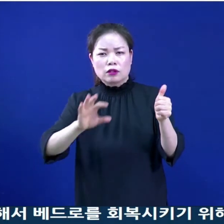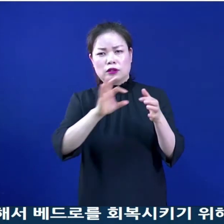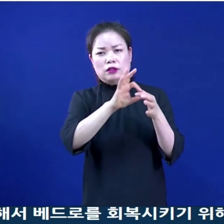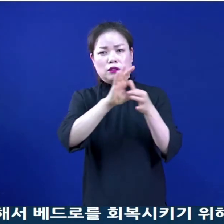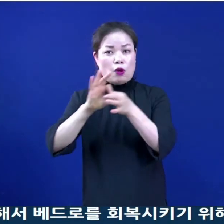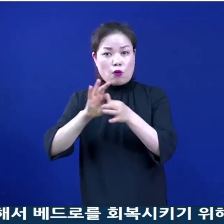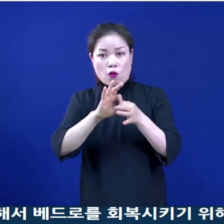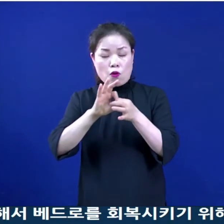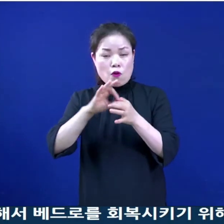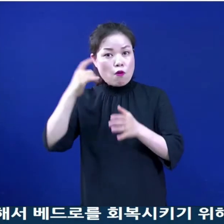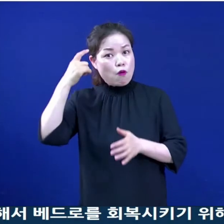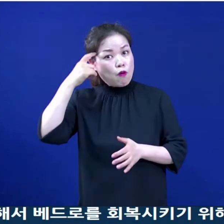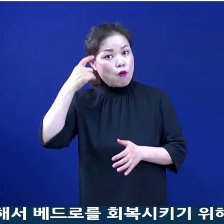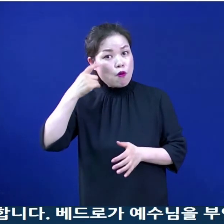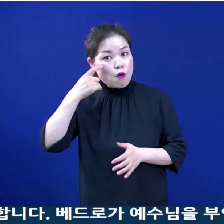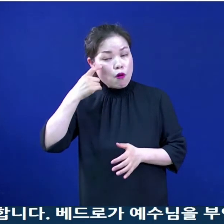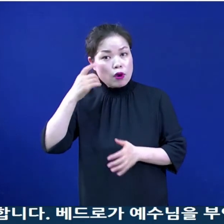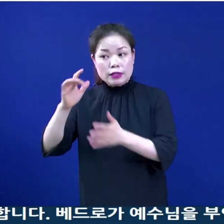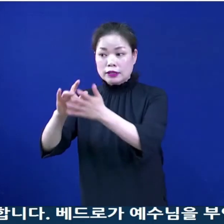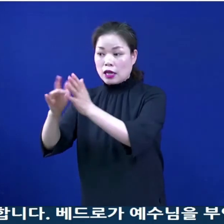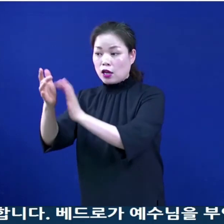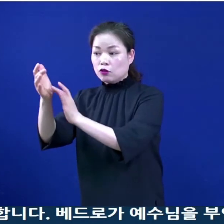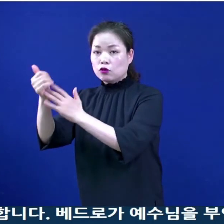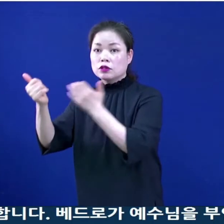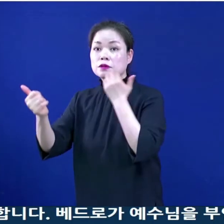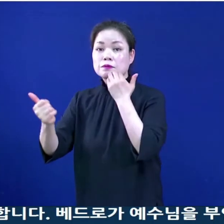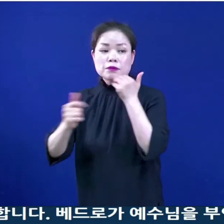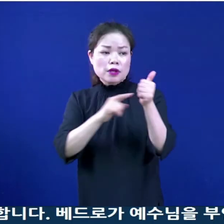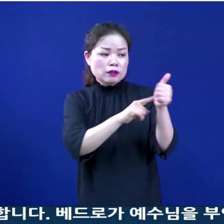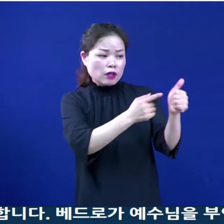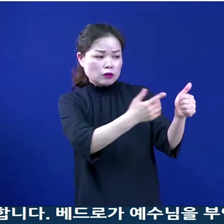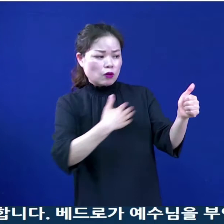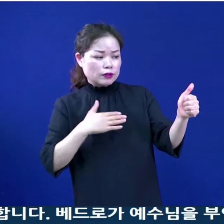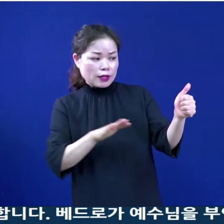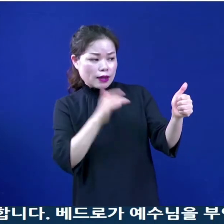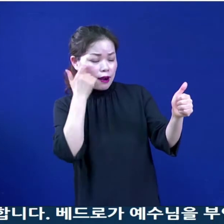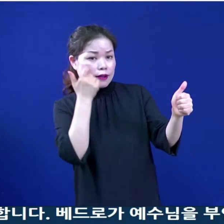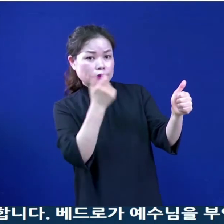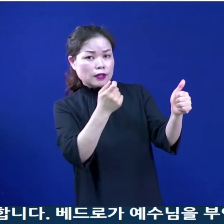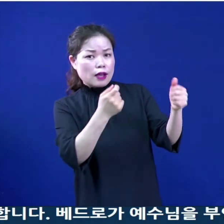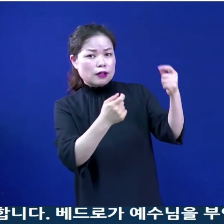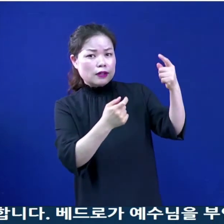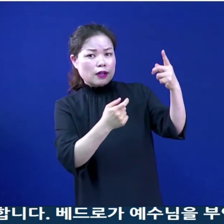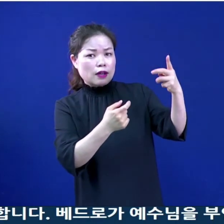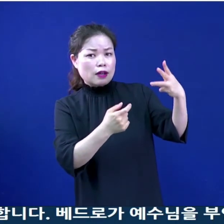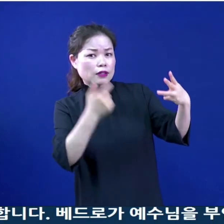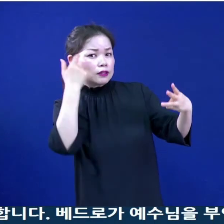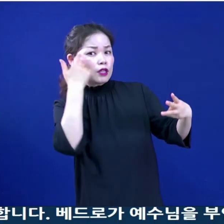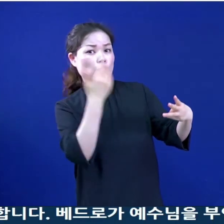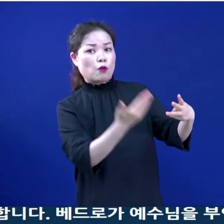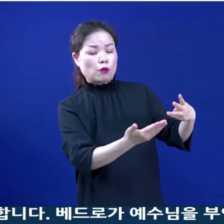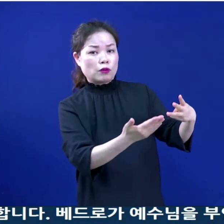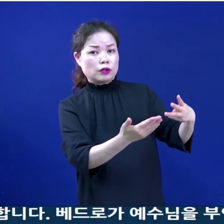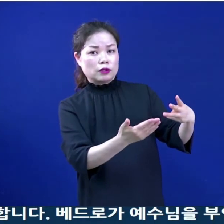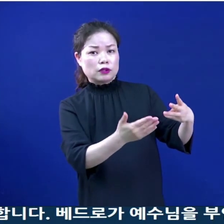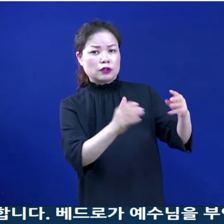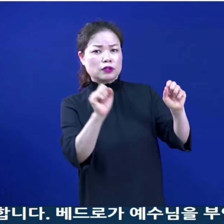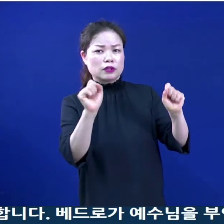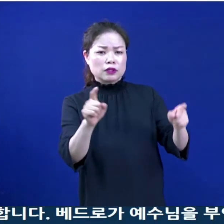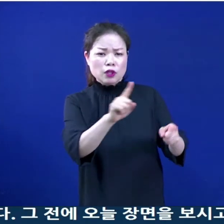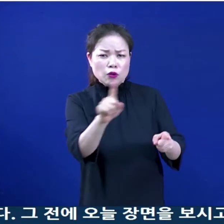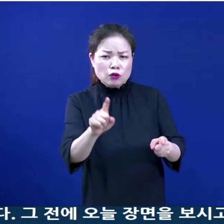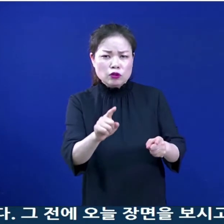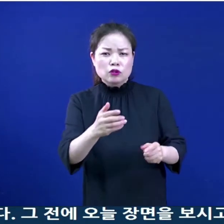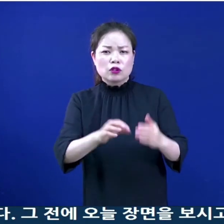보려고 그래요. 예수님께서 베드로에게 네가 나를 사랑하느냐 3번 물어보신 그 시점이